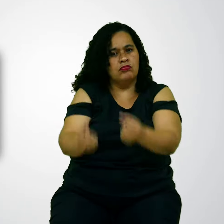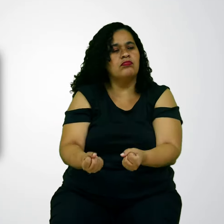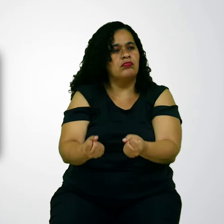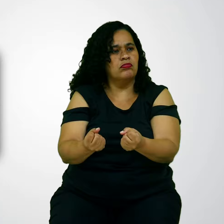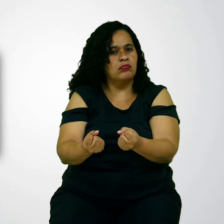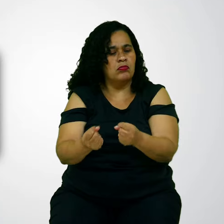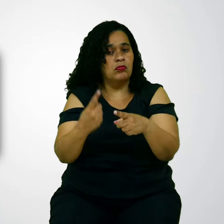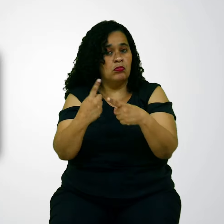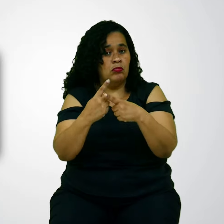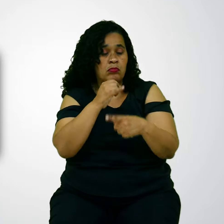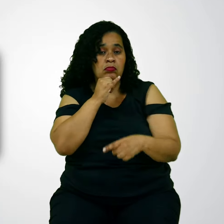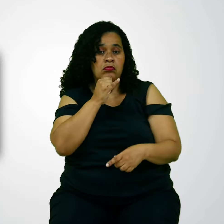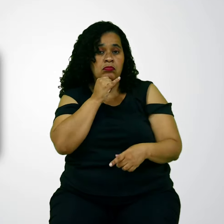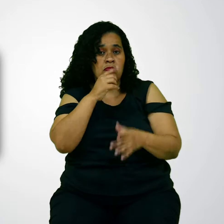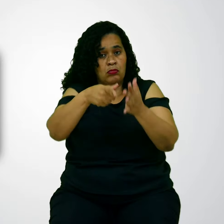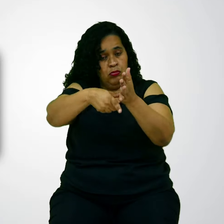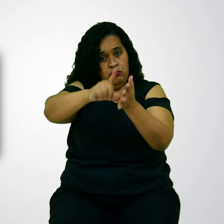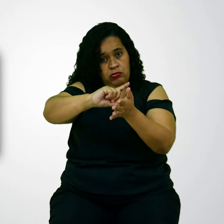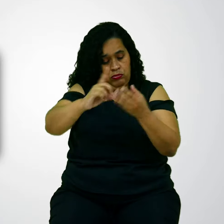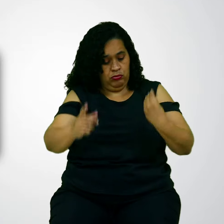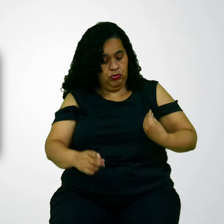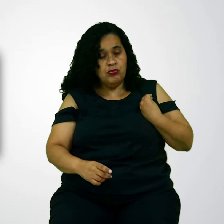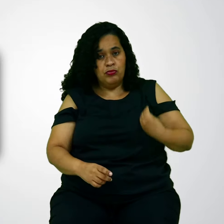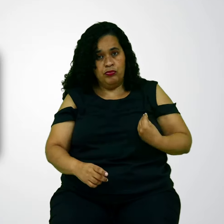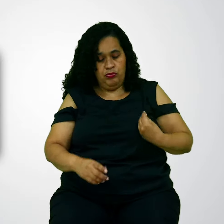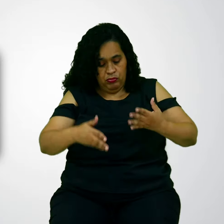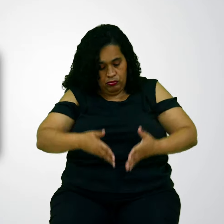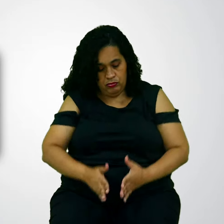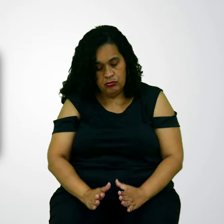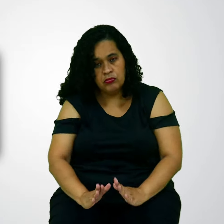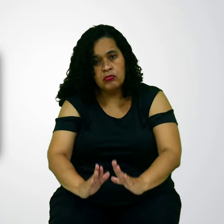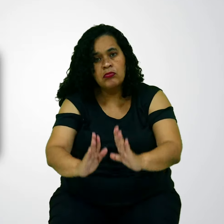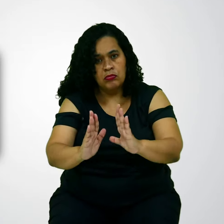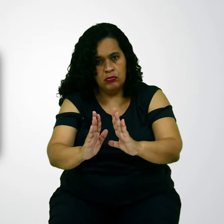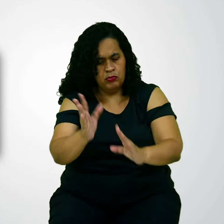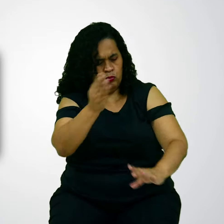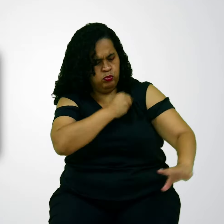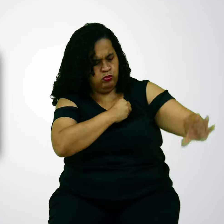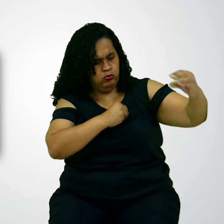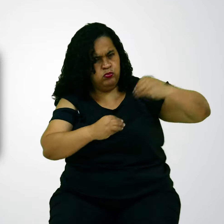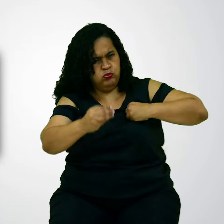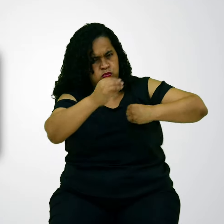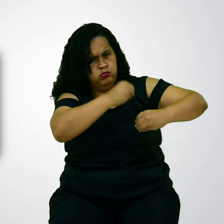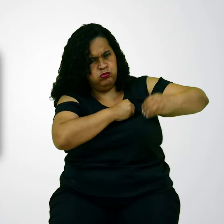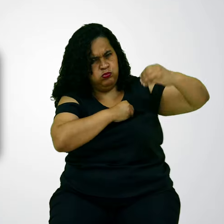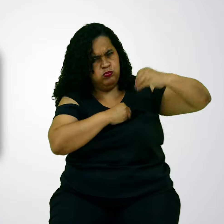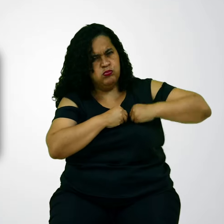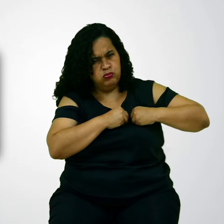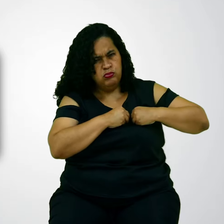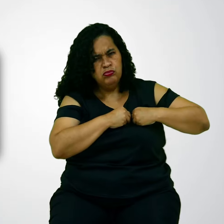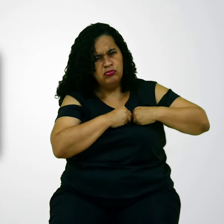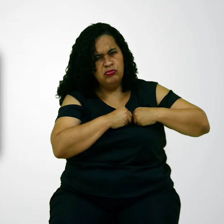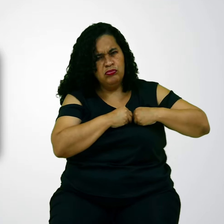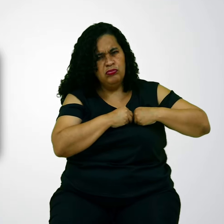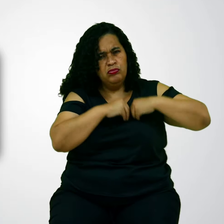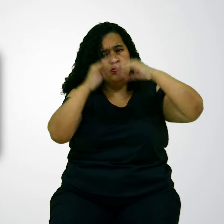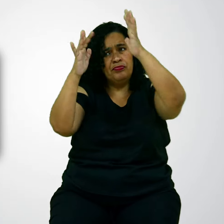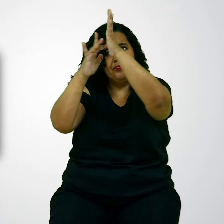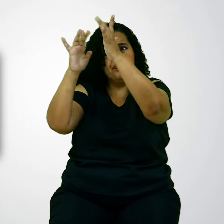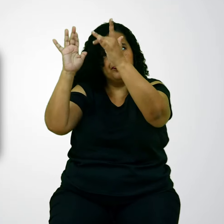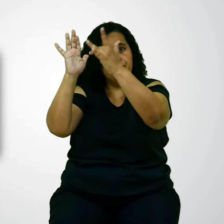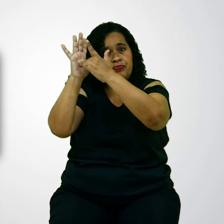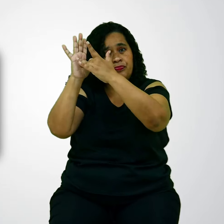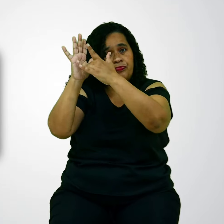pecador, sou redimido por Jesus, eu sou alcançado. A gente costuma dizer que a